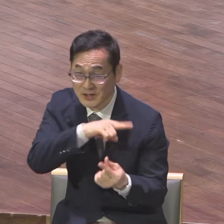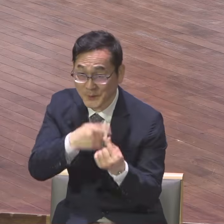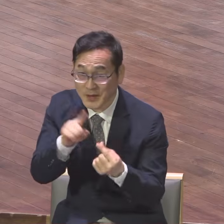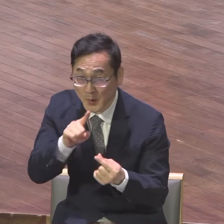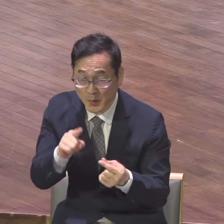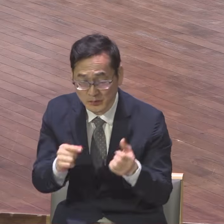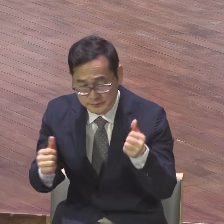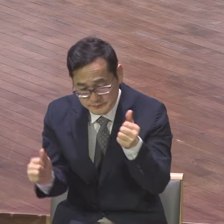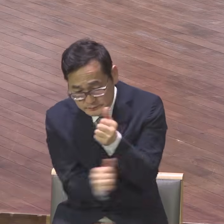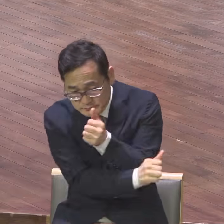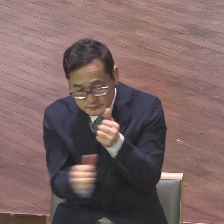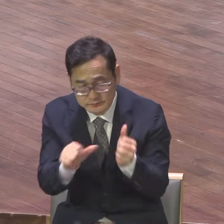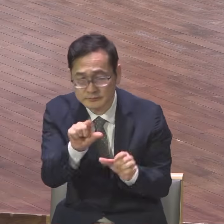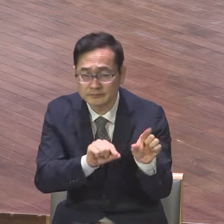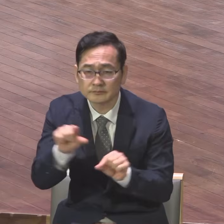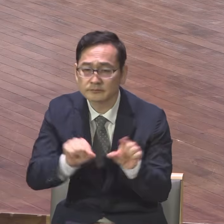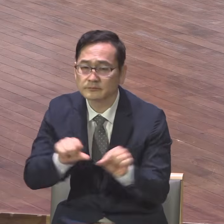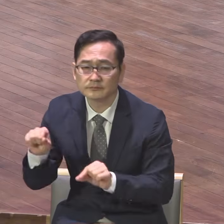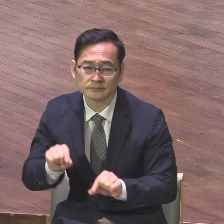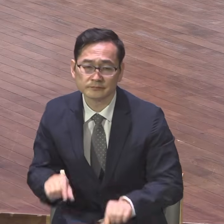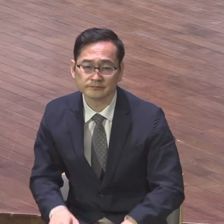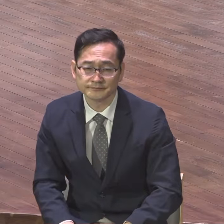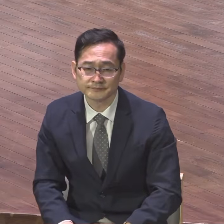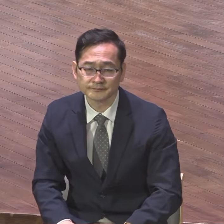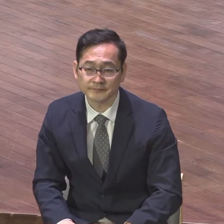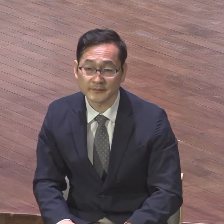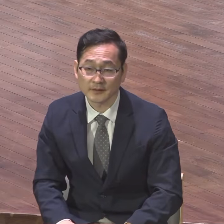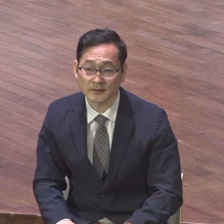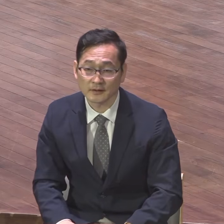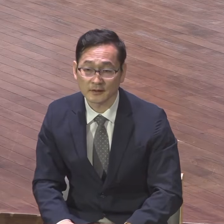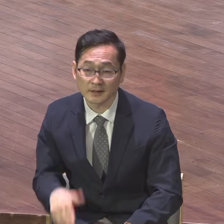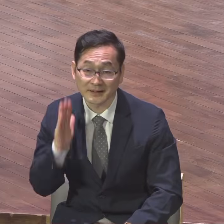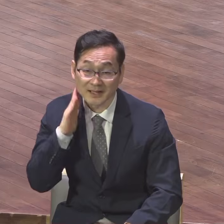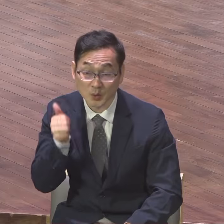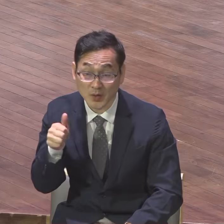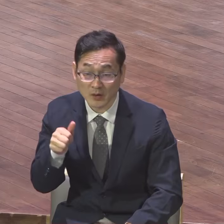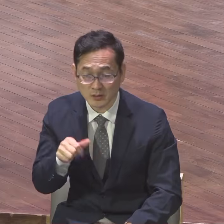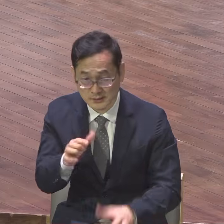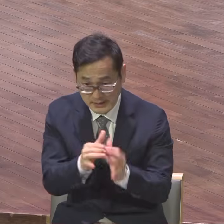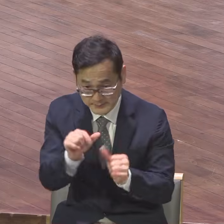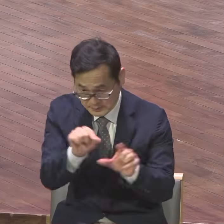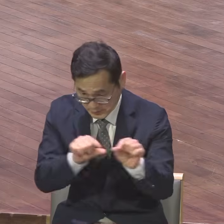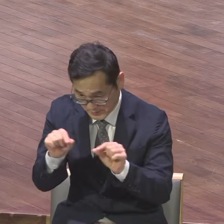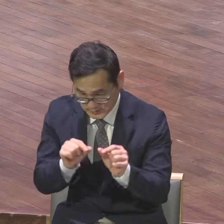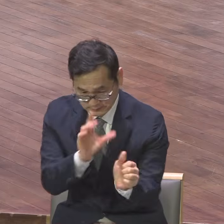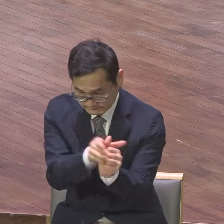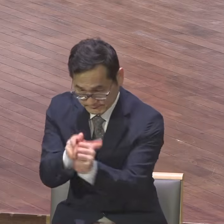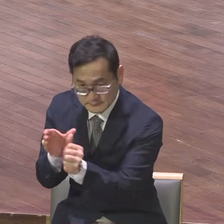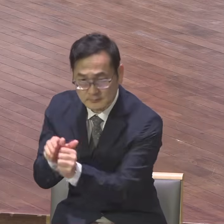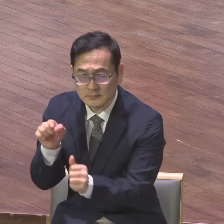일꾼을 세우는데 그것이 가장 대통령의 가장 큰 책무지요.